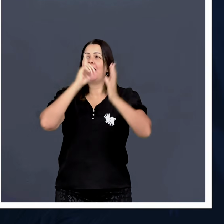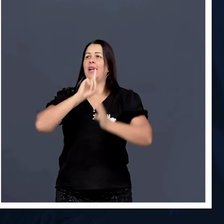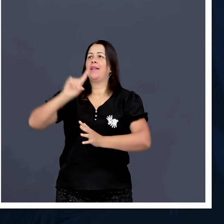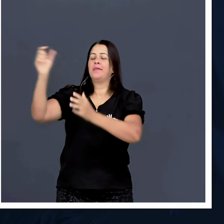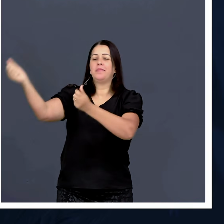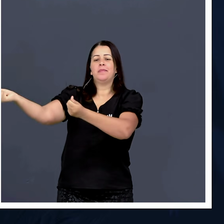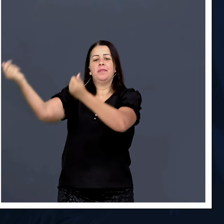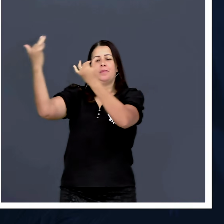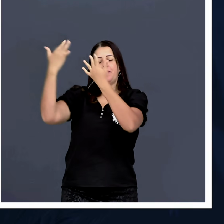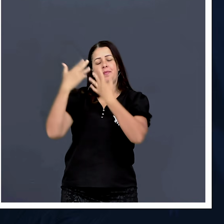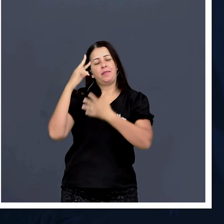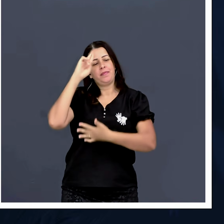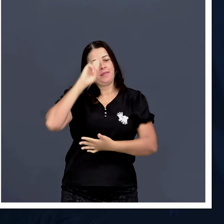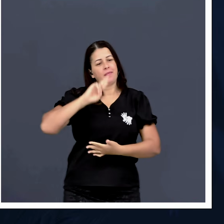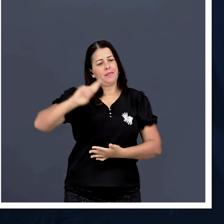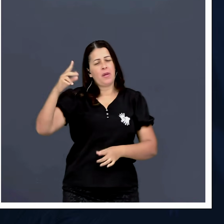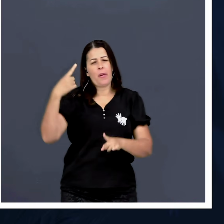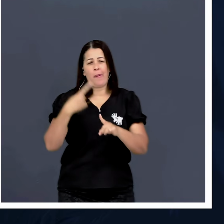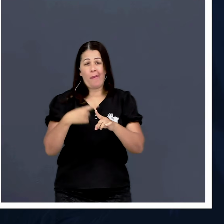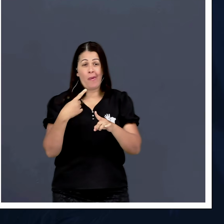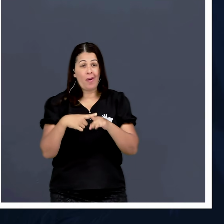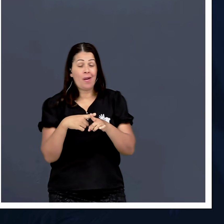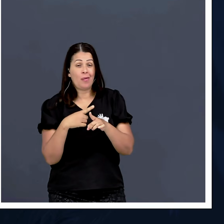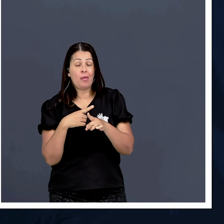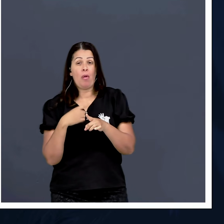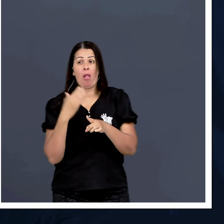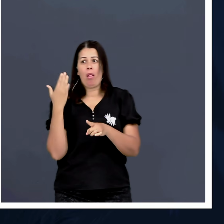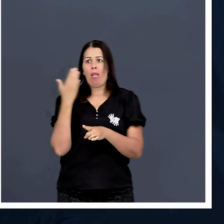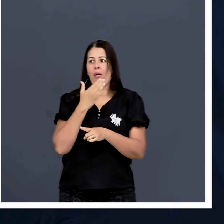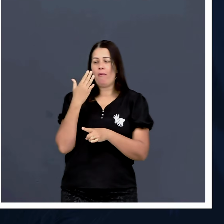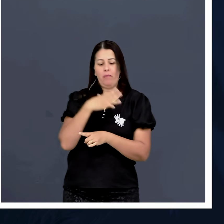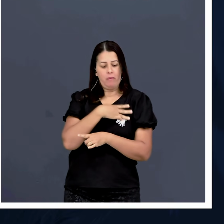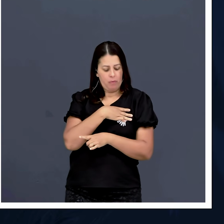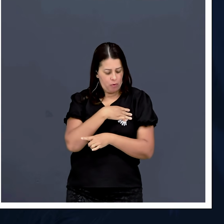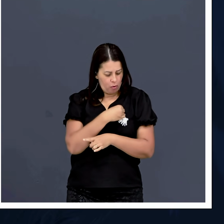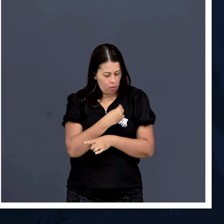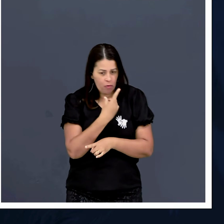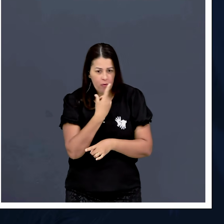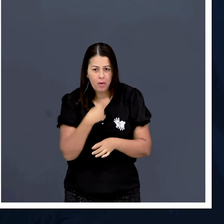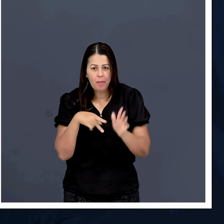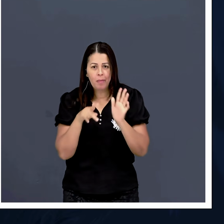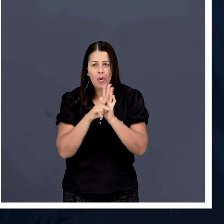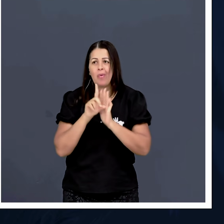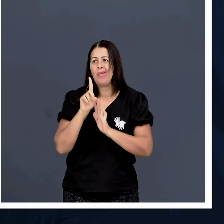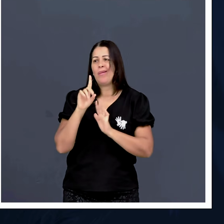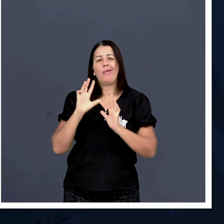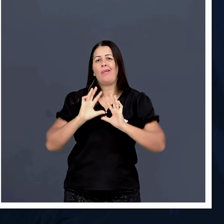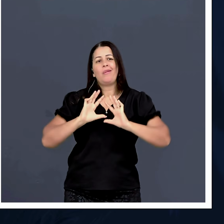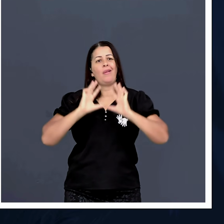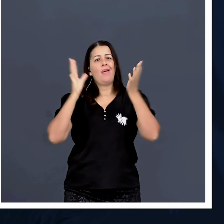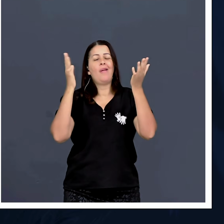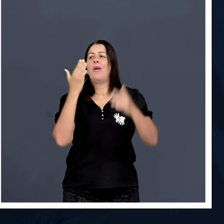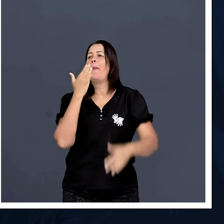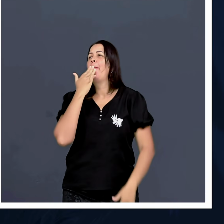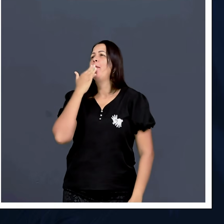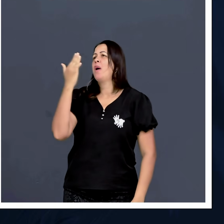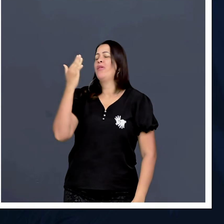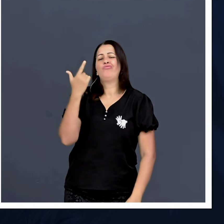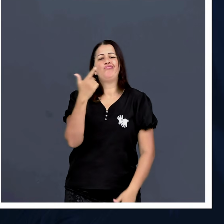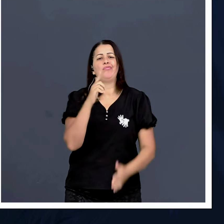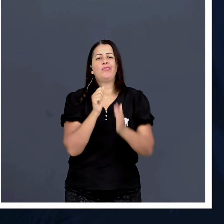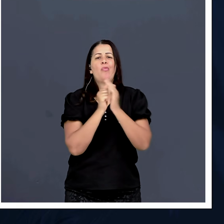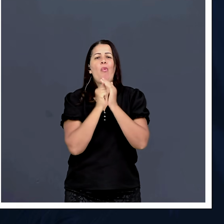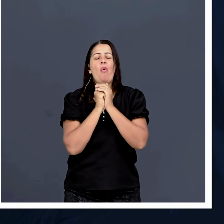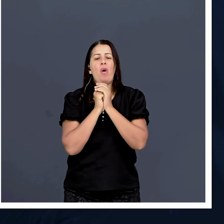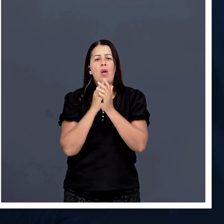bênçãos do Senhor. Porque quando eu não me vejo como filha, eu não celebro, eu não peço, eu não oro. Eu